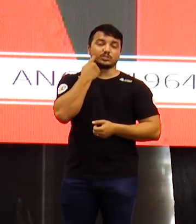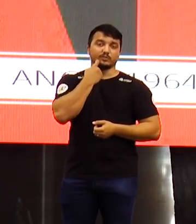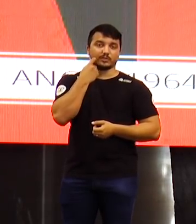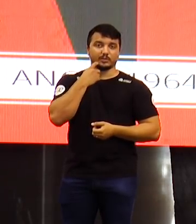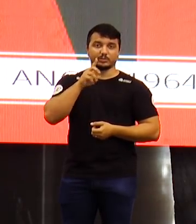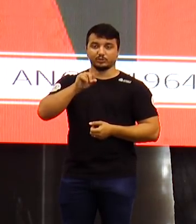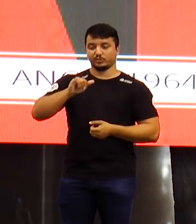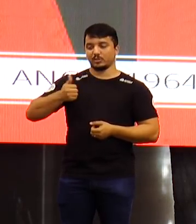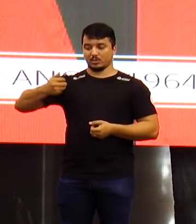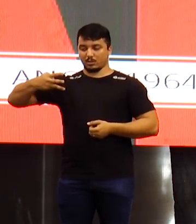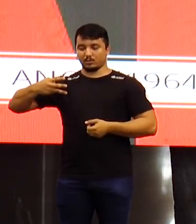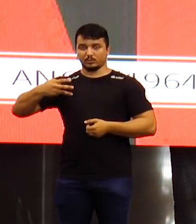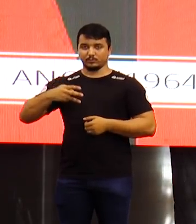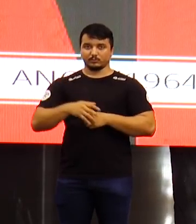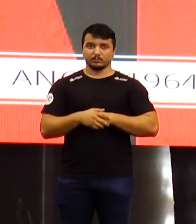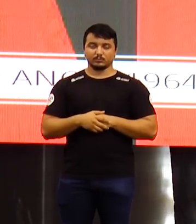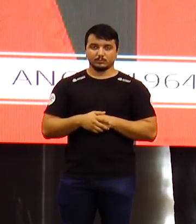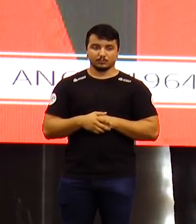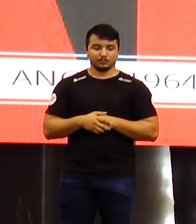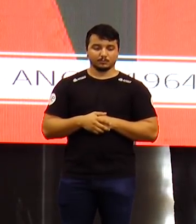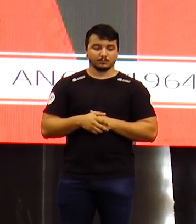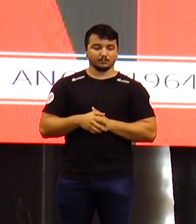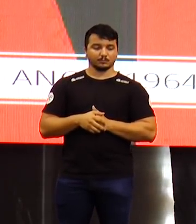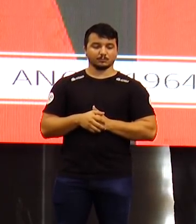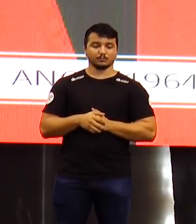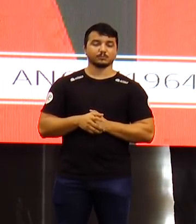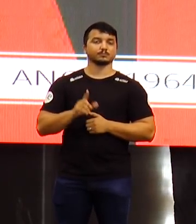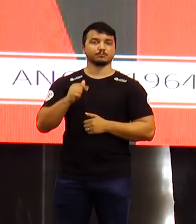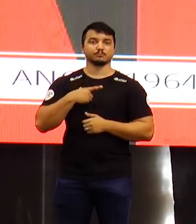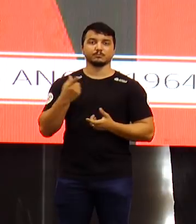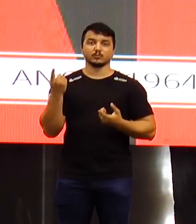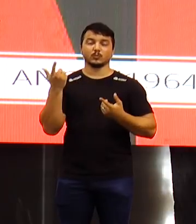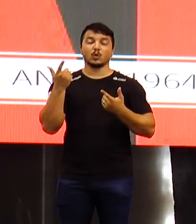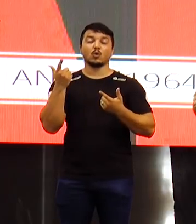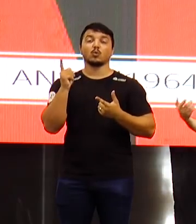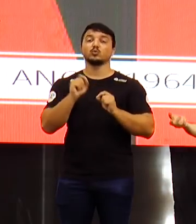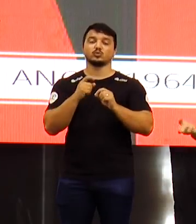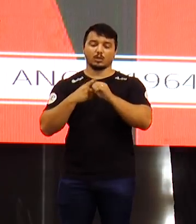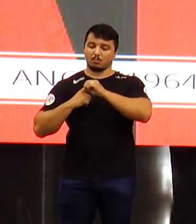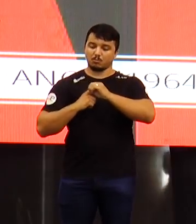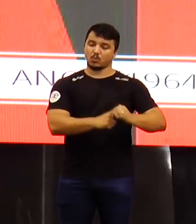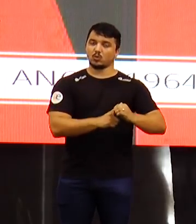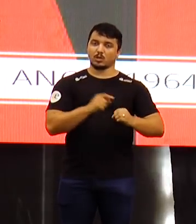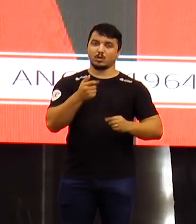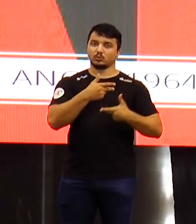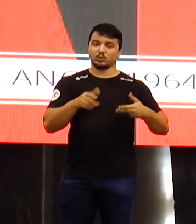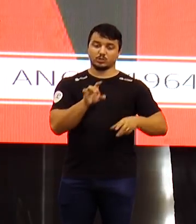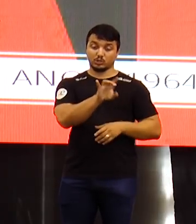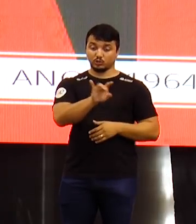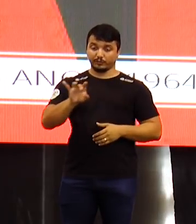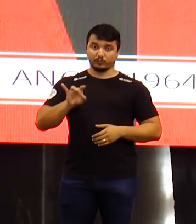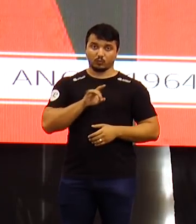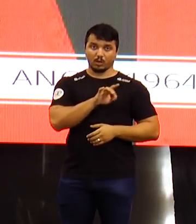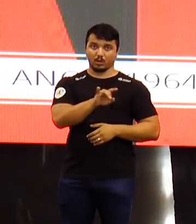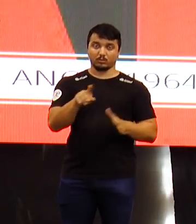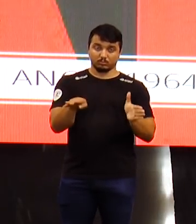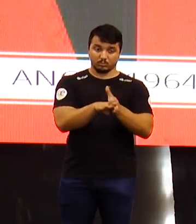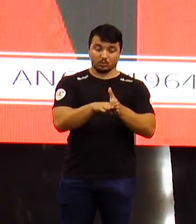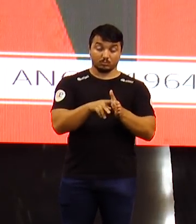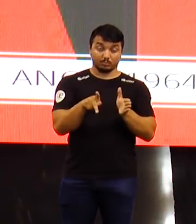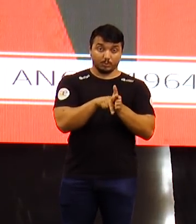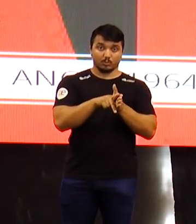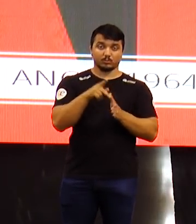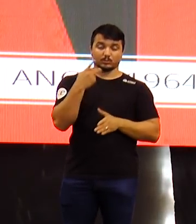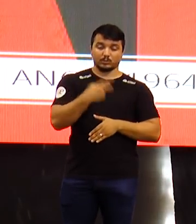literalmente, certo? E aí vem o cerceamento das individualidades e o estado de exceção,